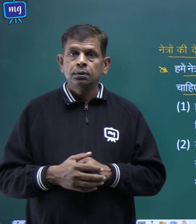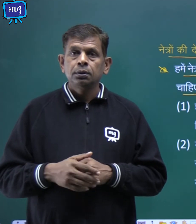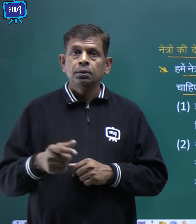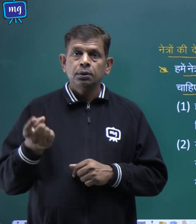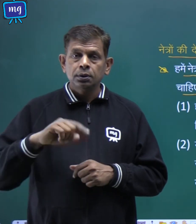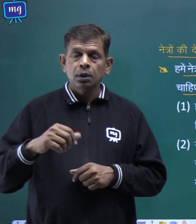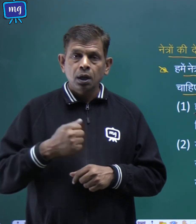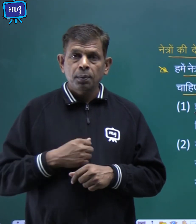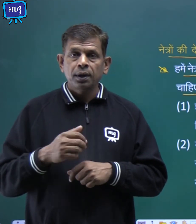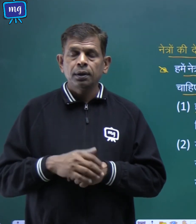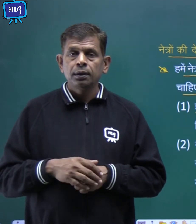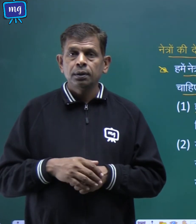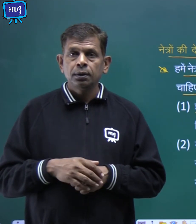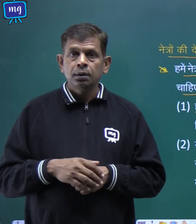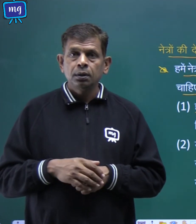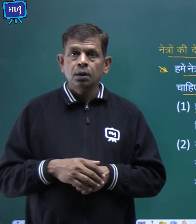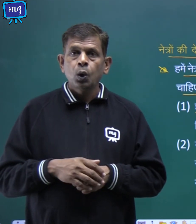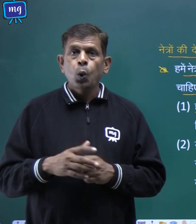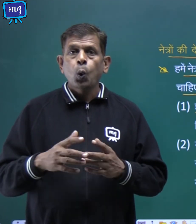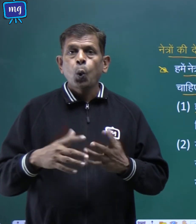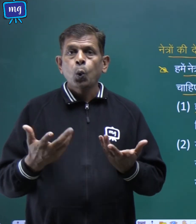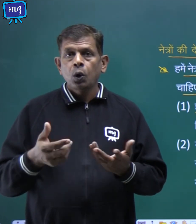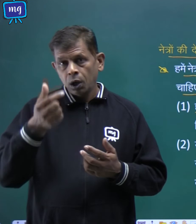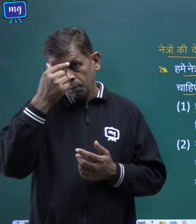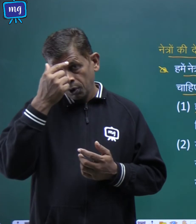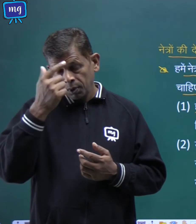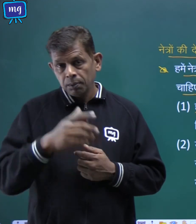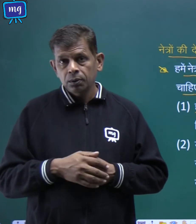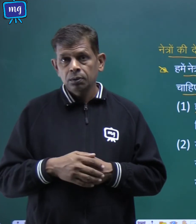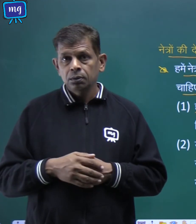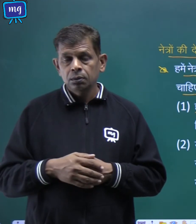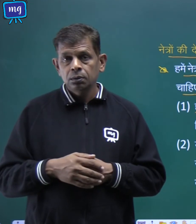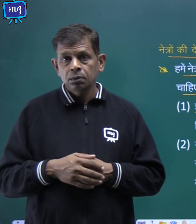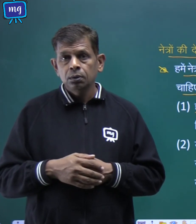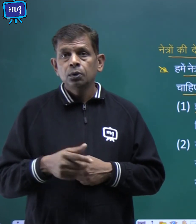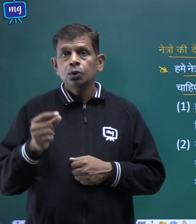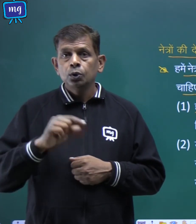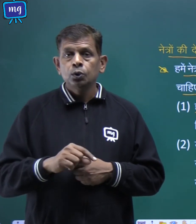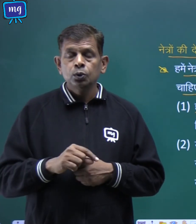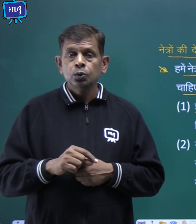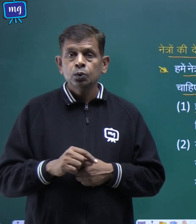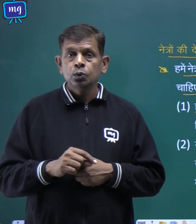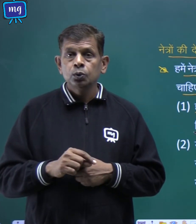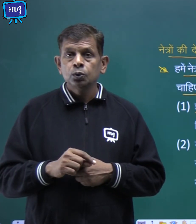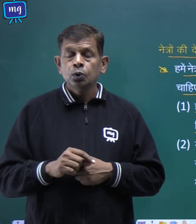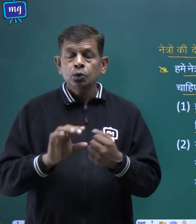इसके लिए हमें कोई समस्या हो तो नेत्र विशेषज्ञ